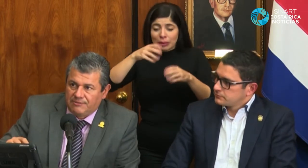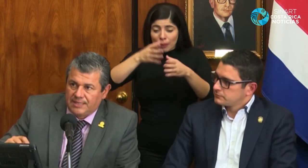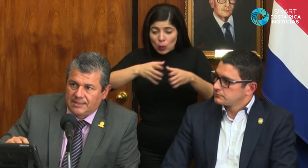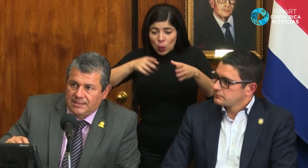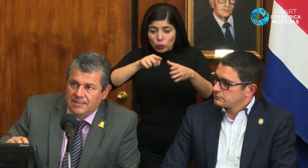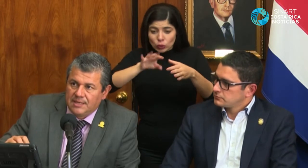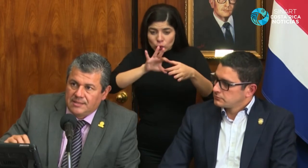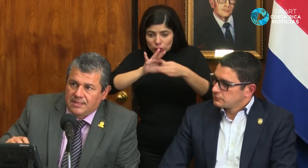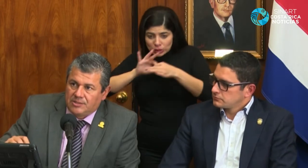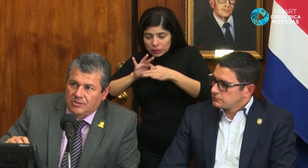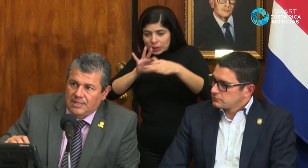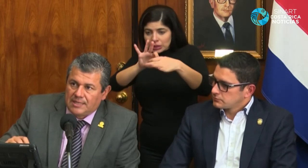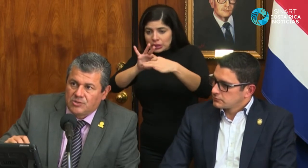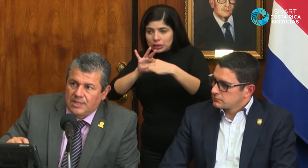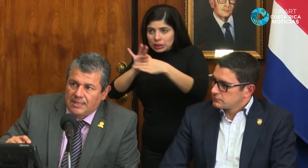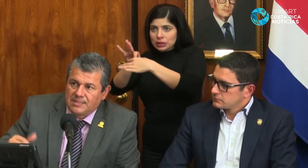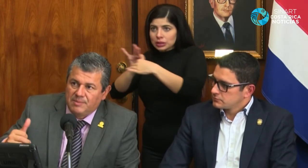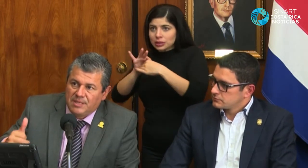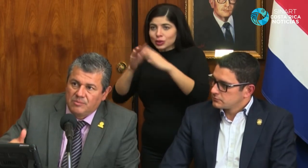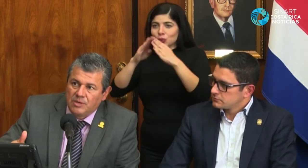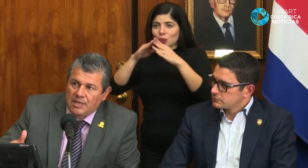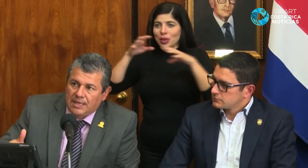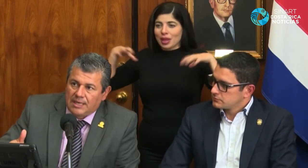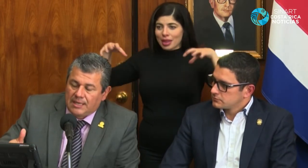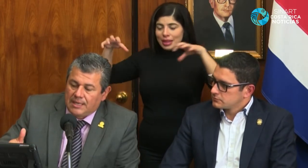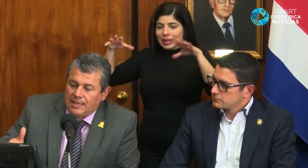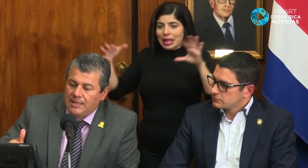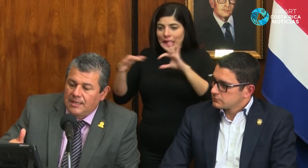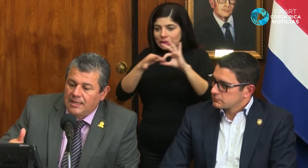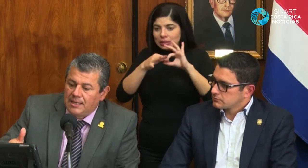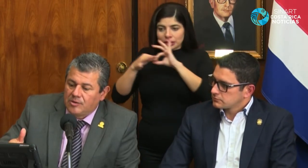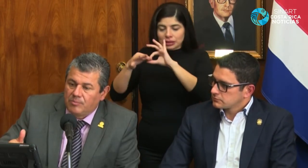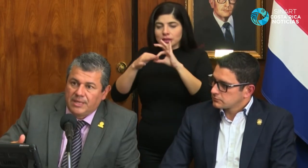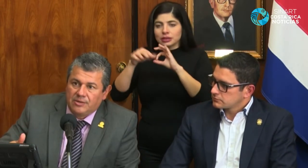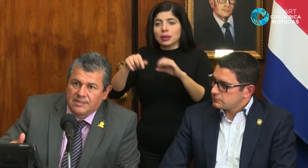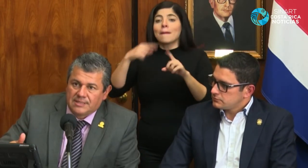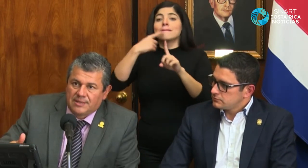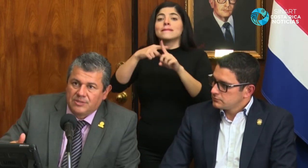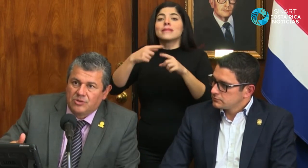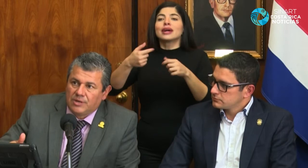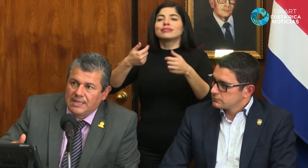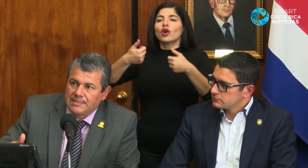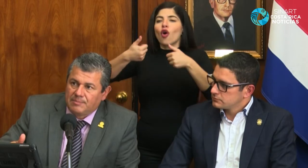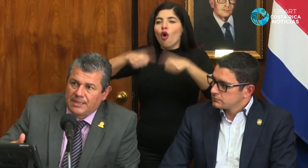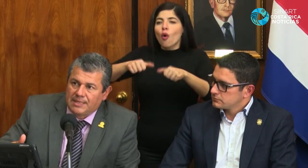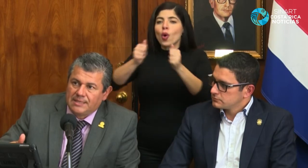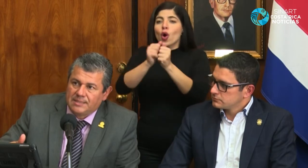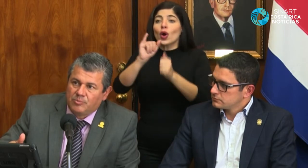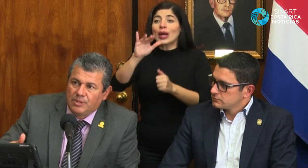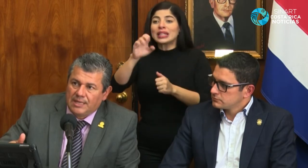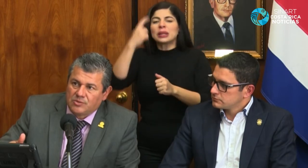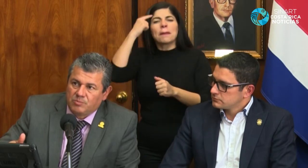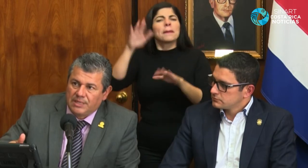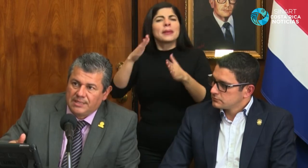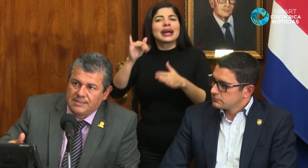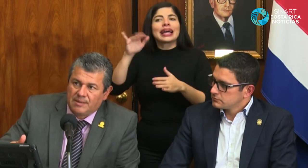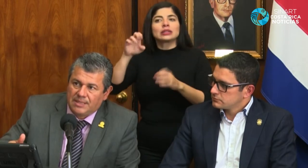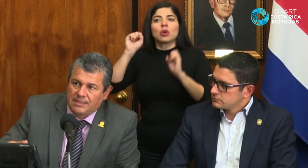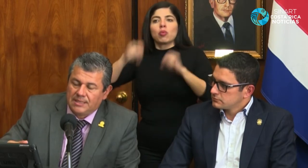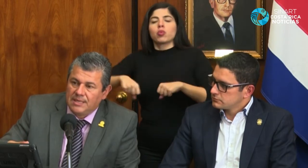los diferentes sitios de la ciudad. Asimismo, el convenio que se estableció con el ICE para que el ICE pudiera